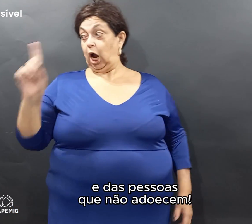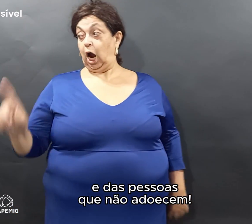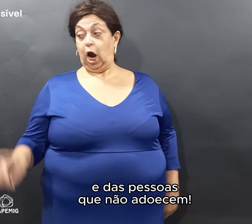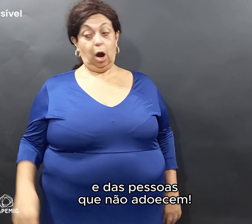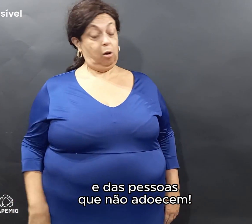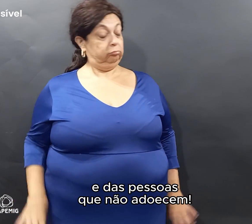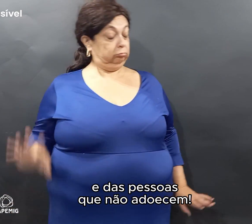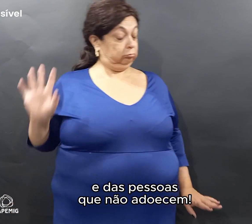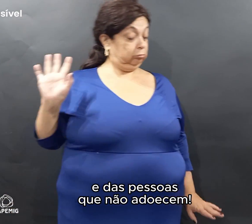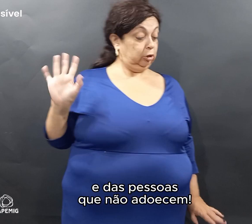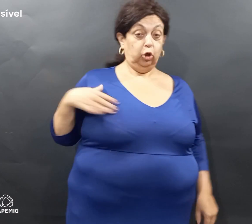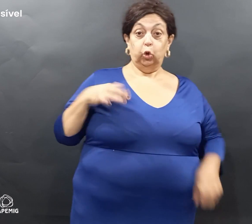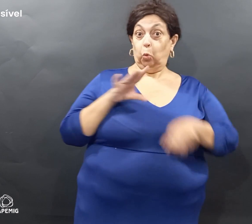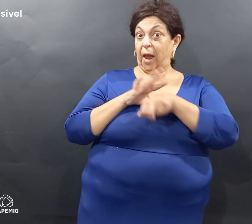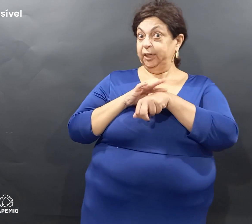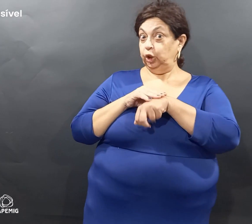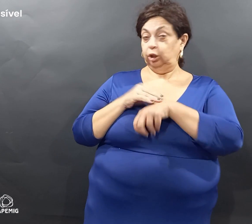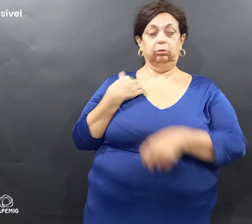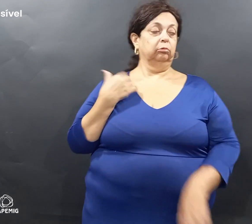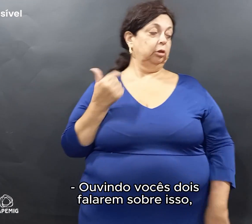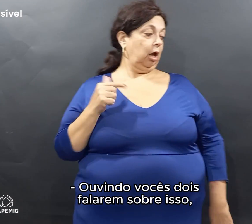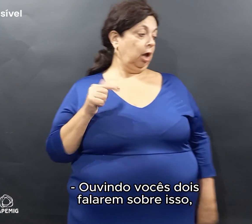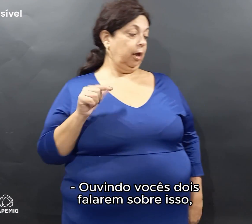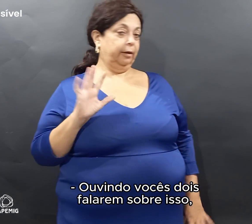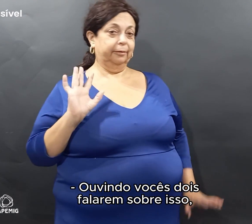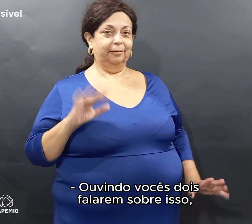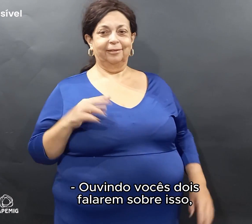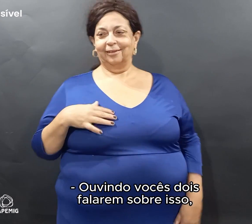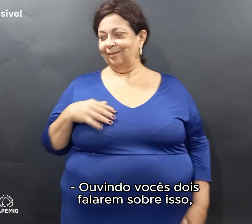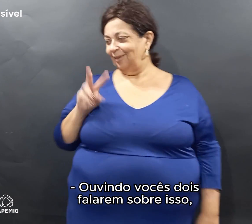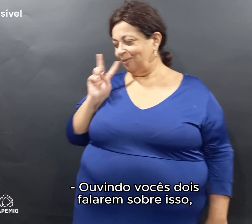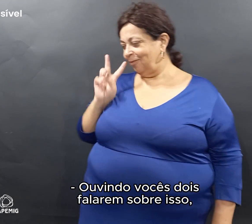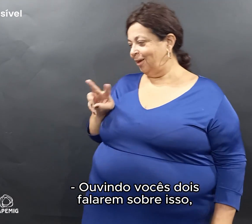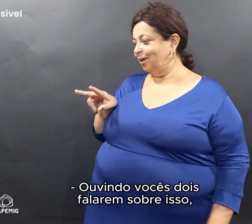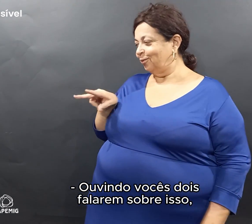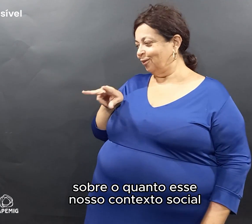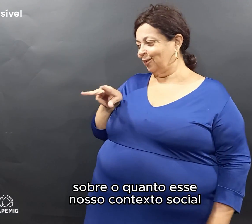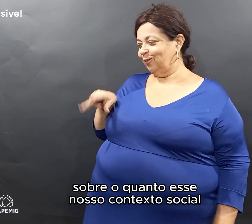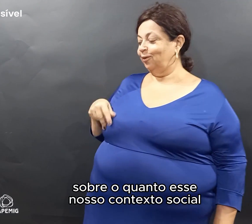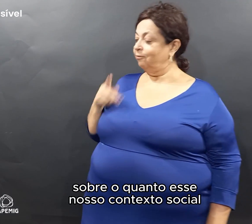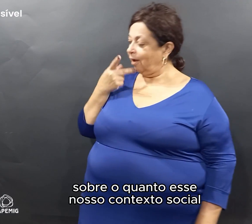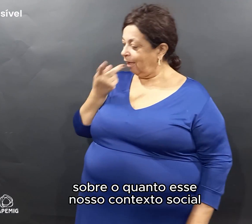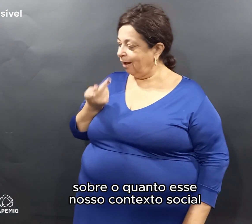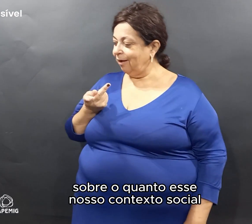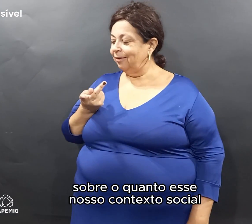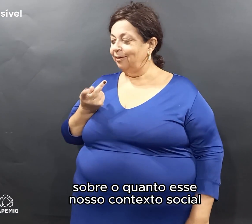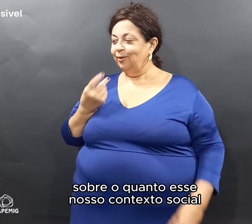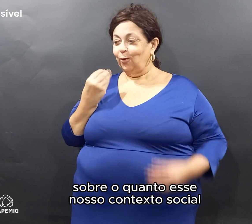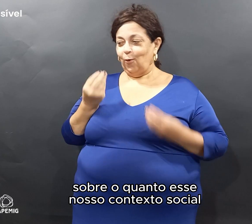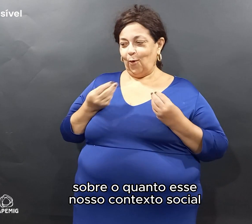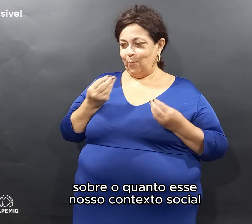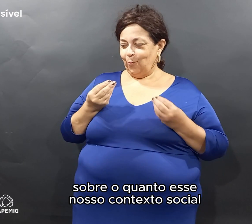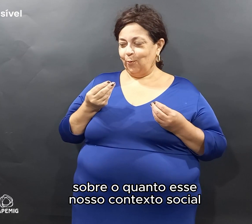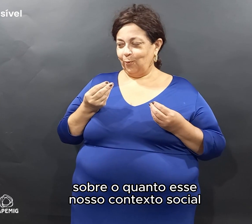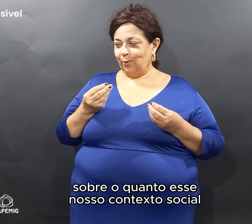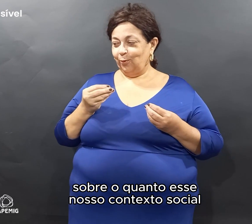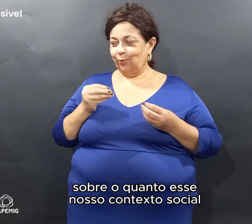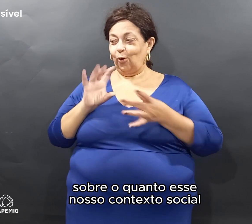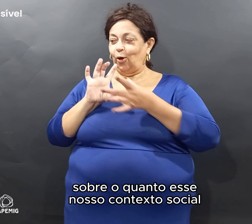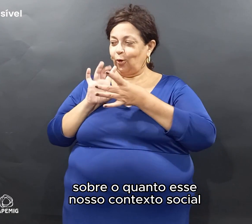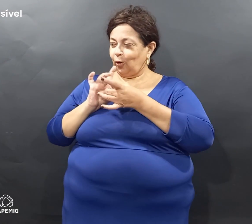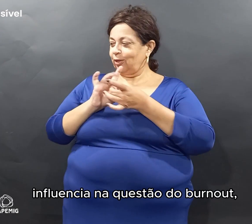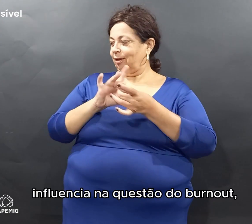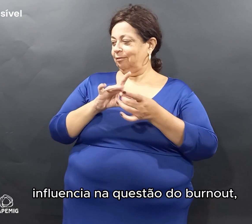das pessoas que não adoecem. Ouvindo vocês dois falarem sobre isso, sobre o quanto esse nosso